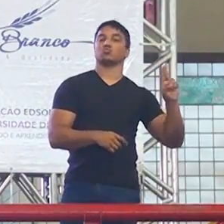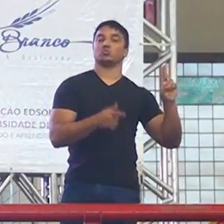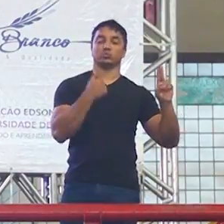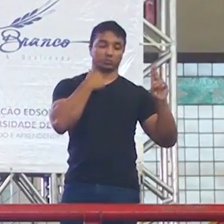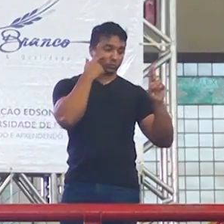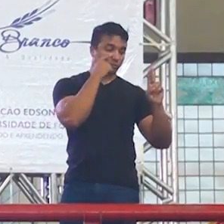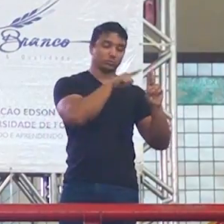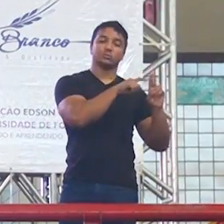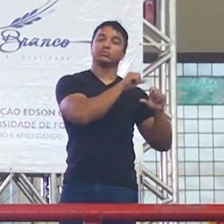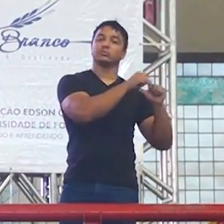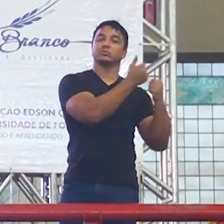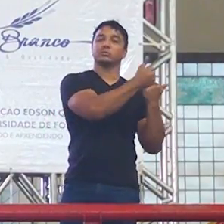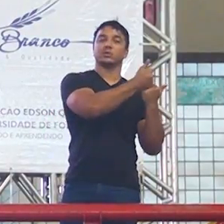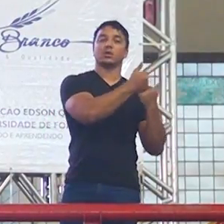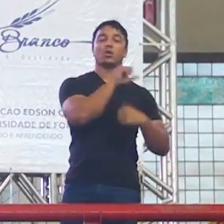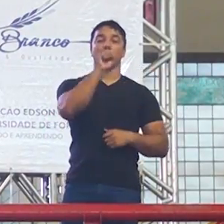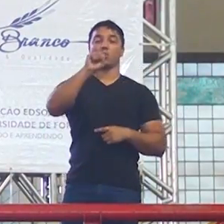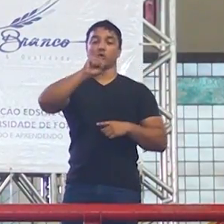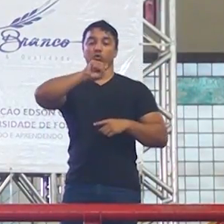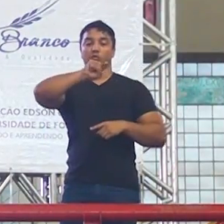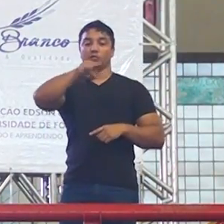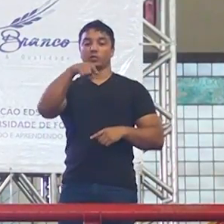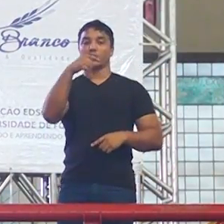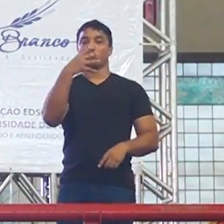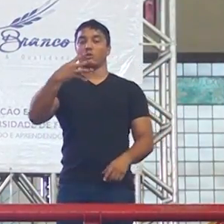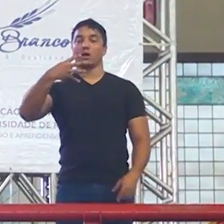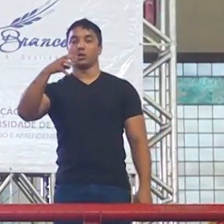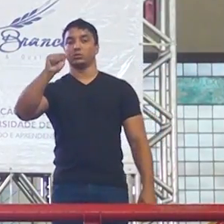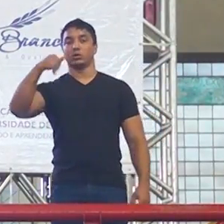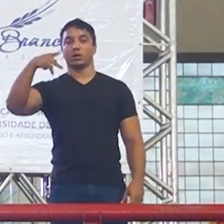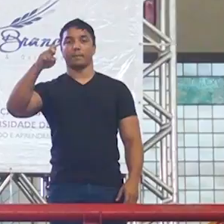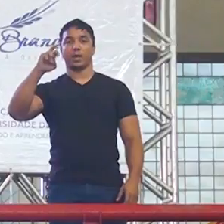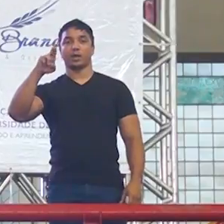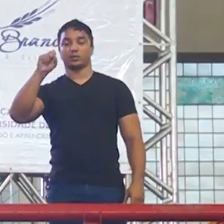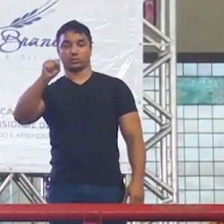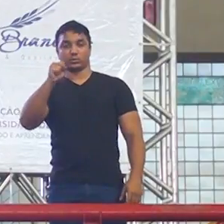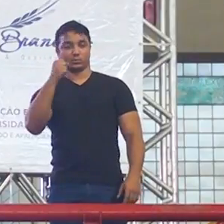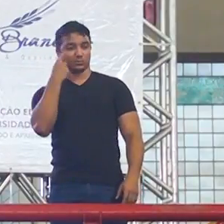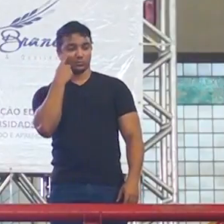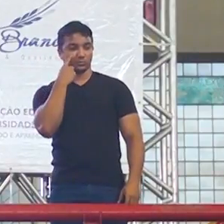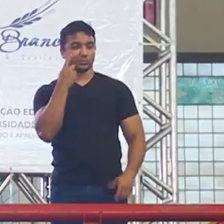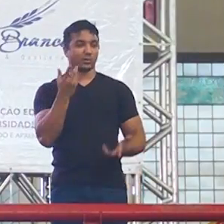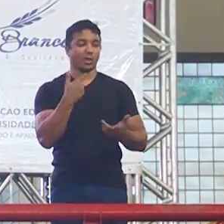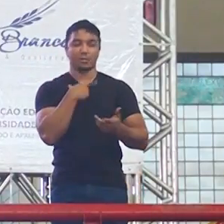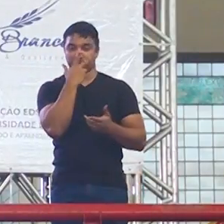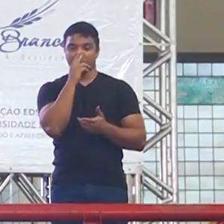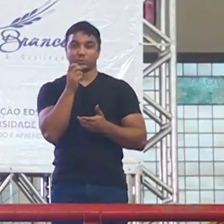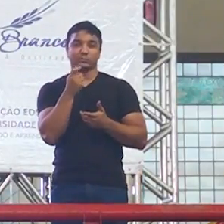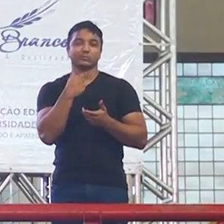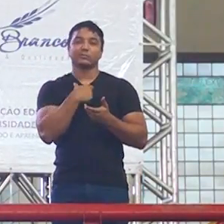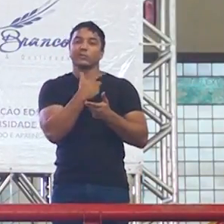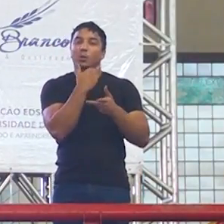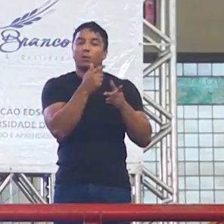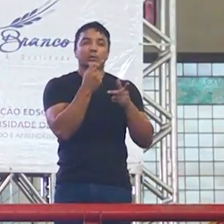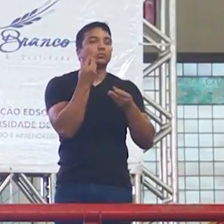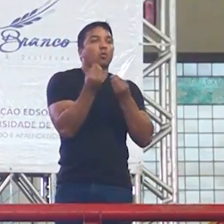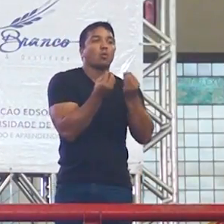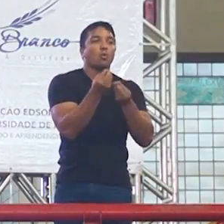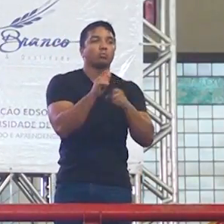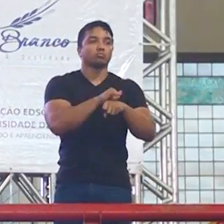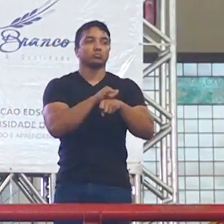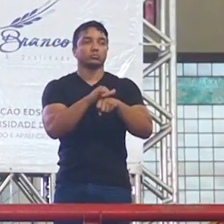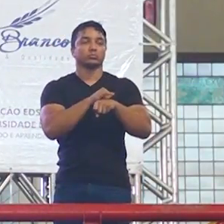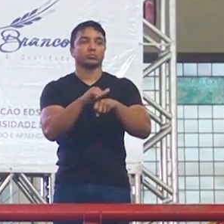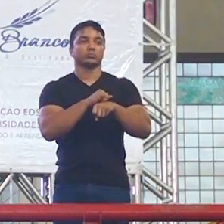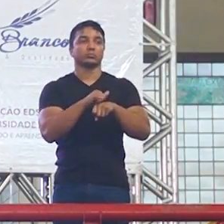do micro-ondas? 8,4 amperes. Vamos falar uma linguagem bem legal. Uma